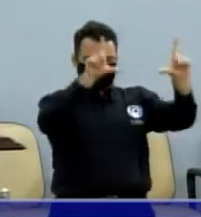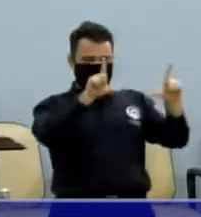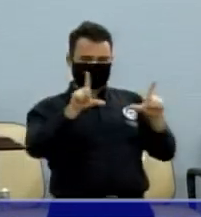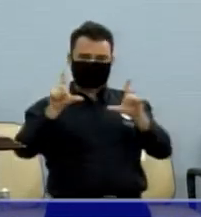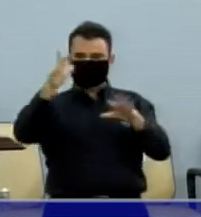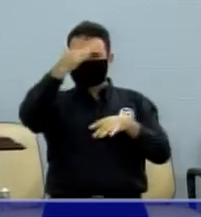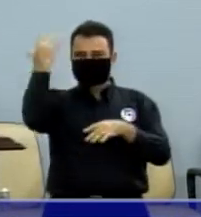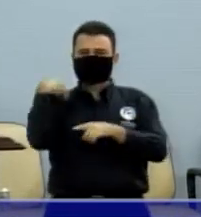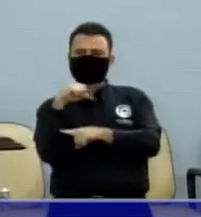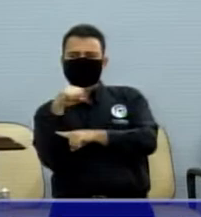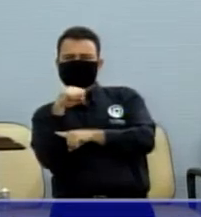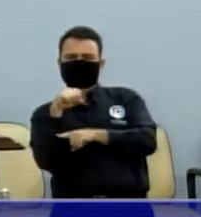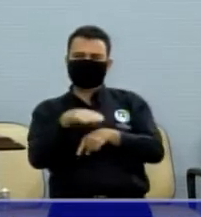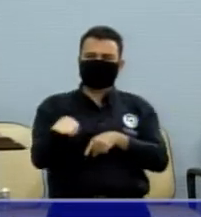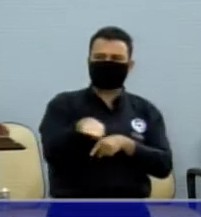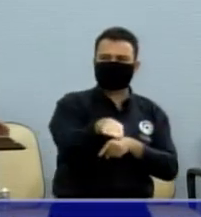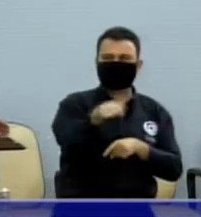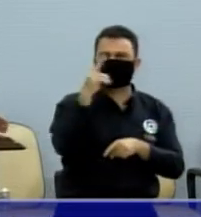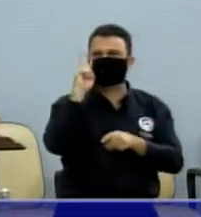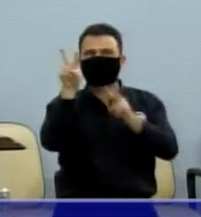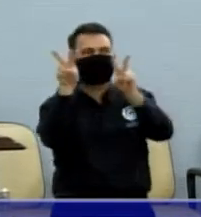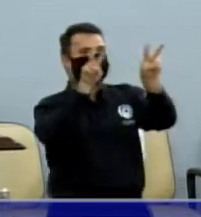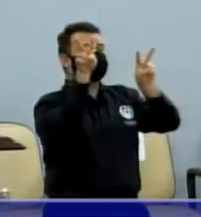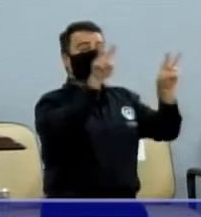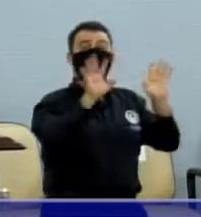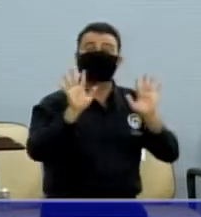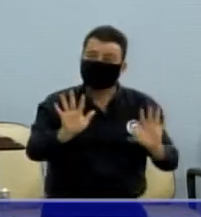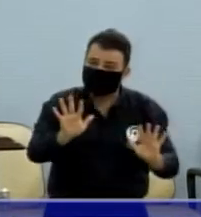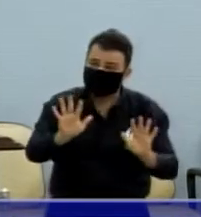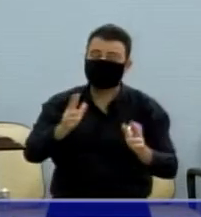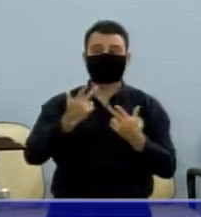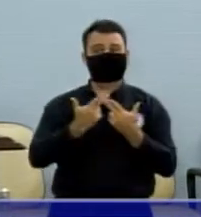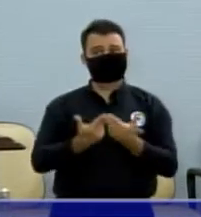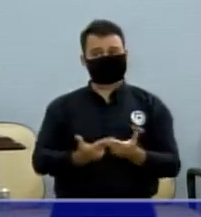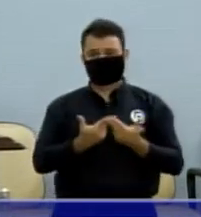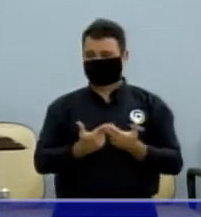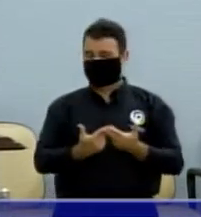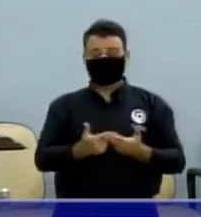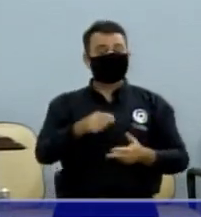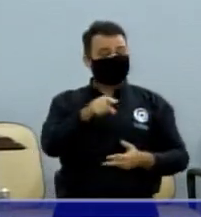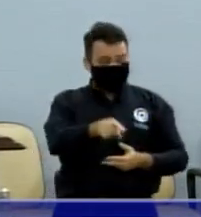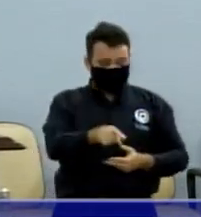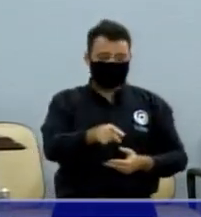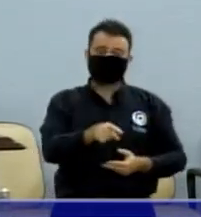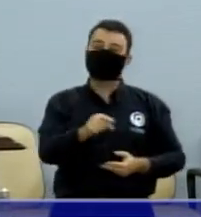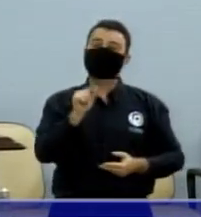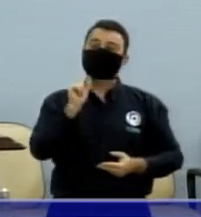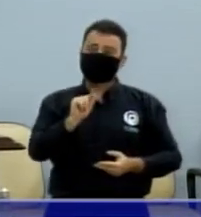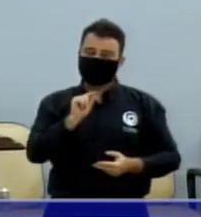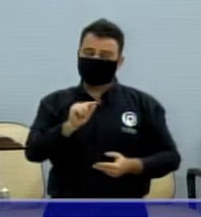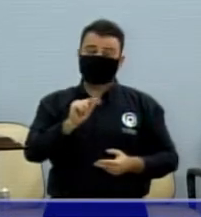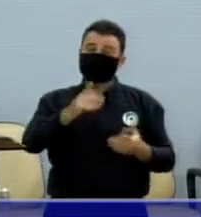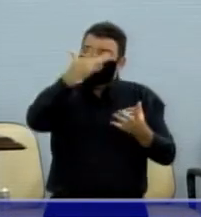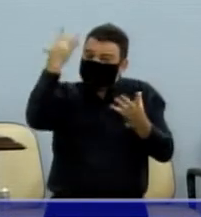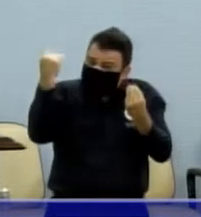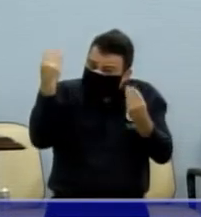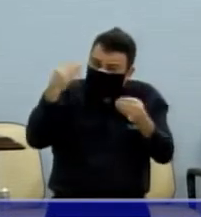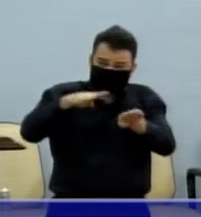sinalização bem feita e da paciência, porque ali é uma via de um fluxo de... Vereador doutor